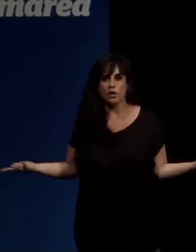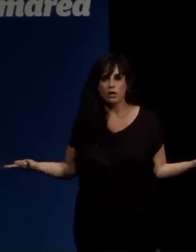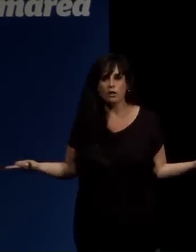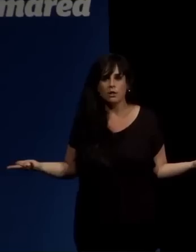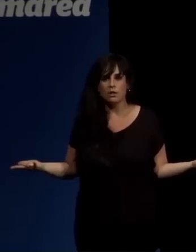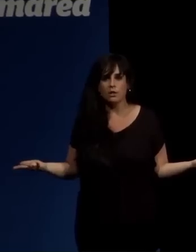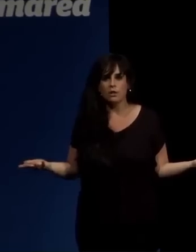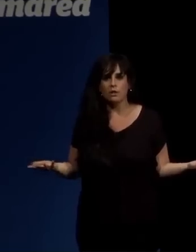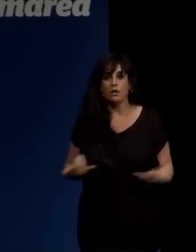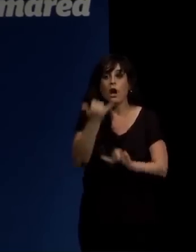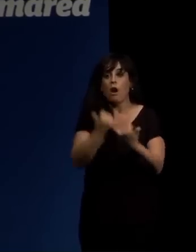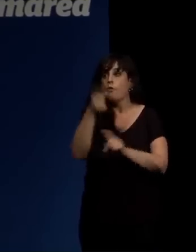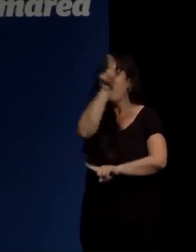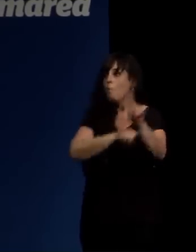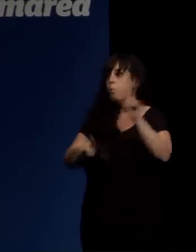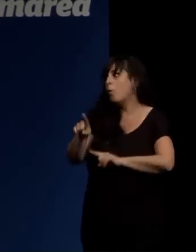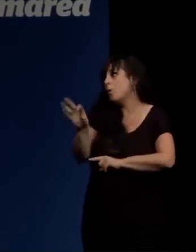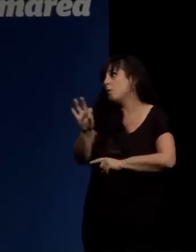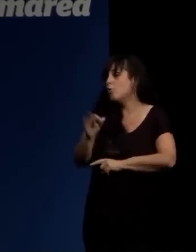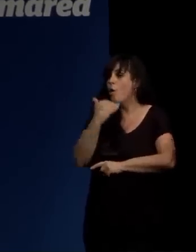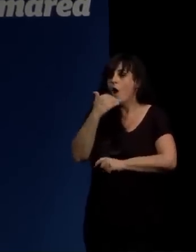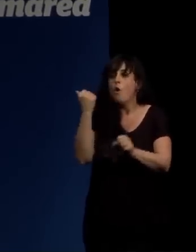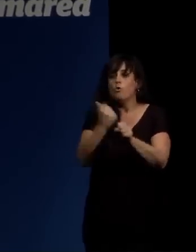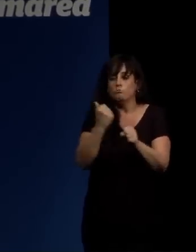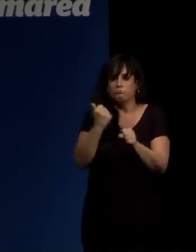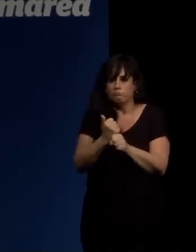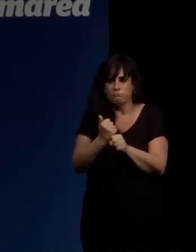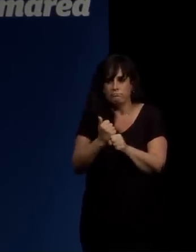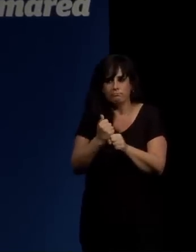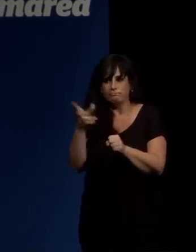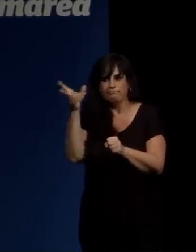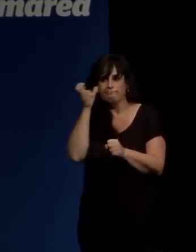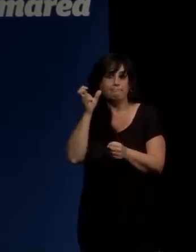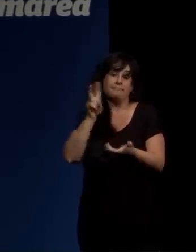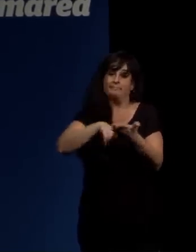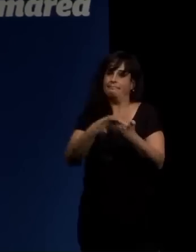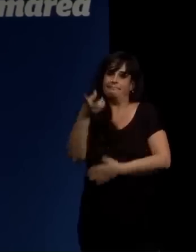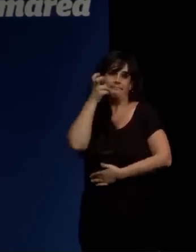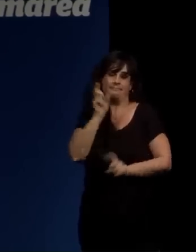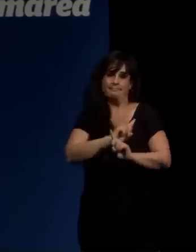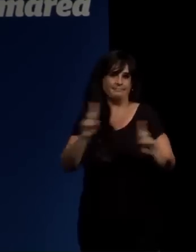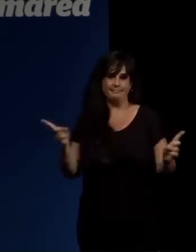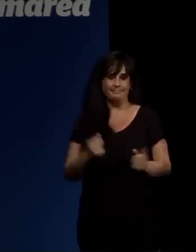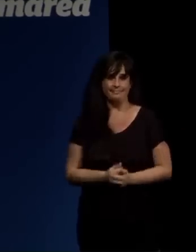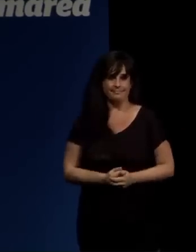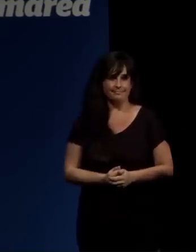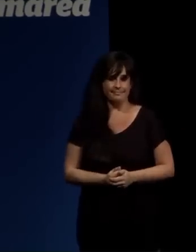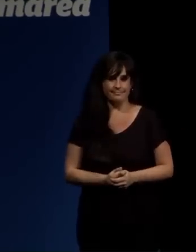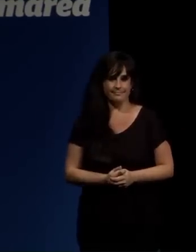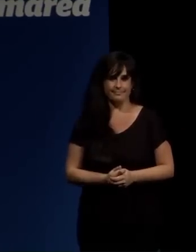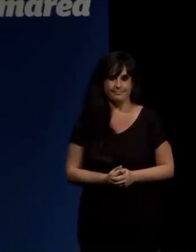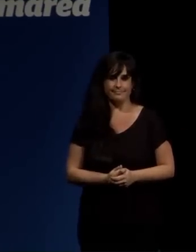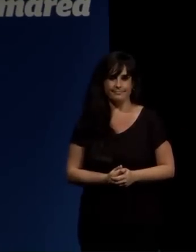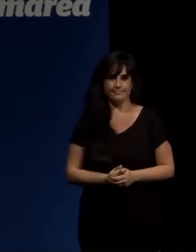Onde se viu que sexan os obreiros, os traballadores asalariados, os que fagan o chollo propio e, ademais, o que tiñan que facer os dirigentes das empresas